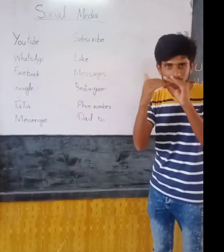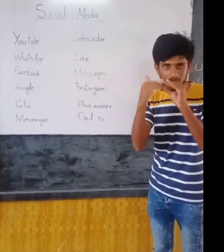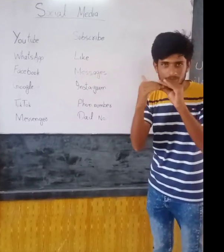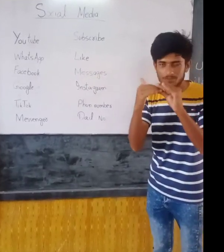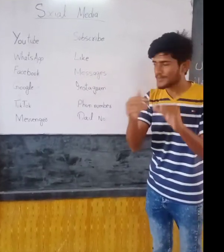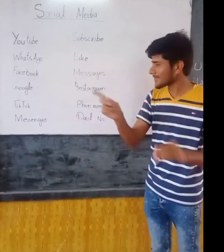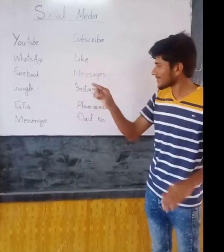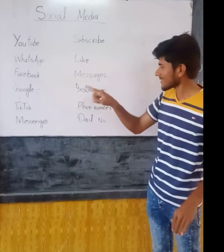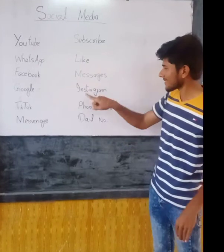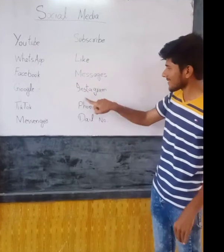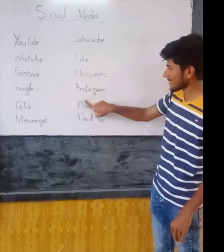मैसेजेस